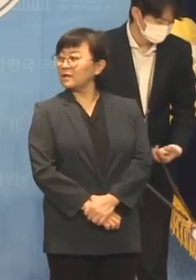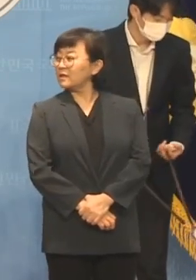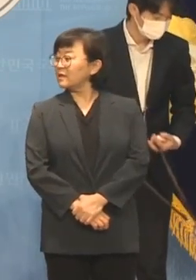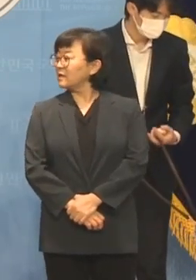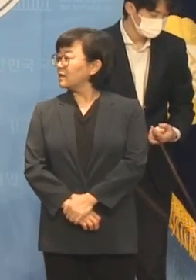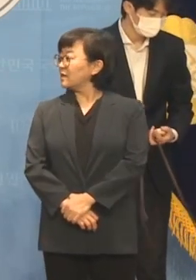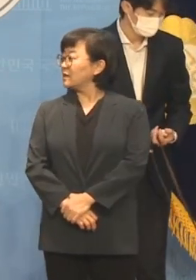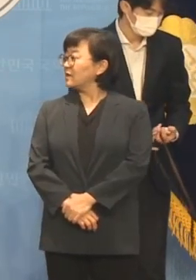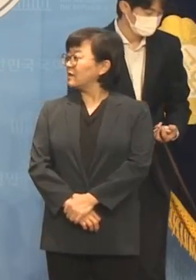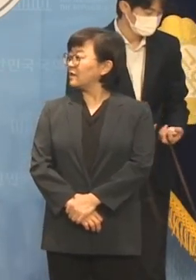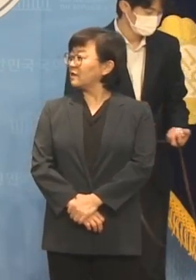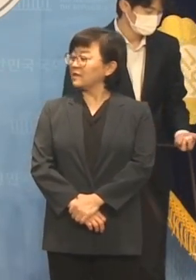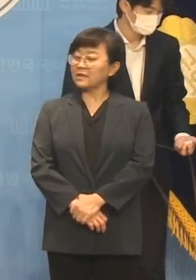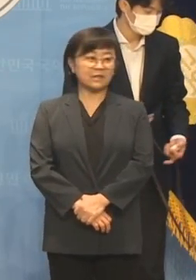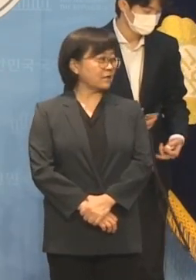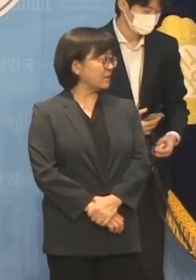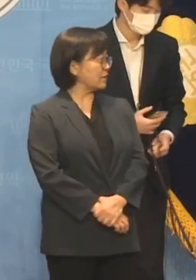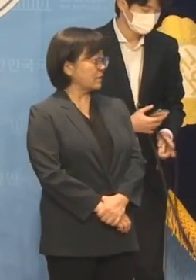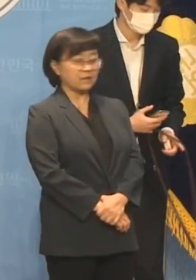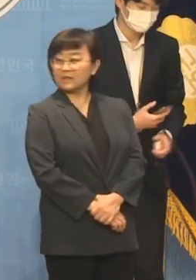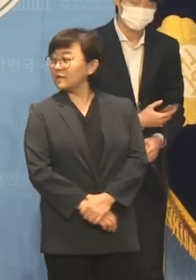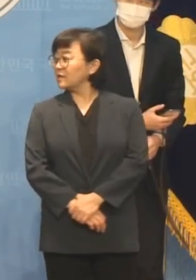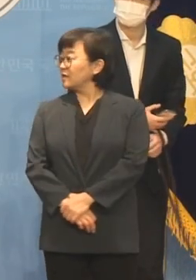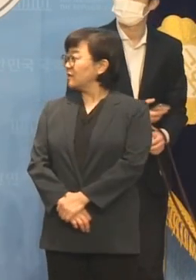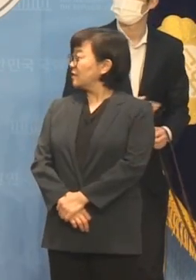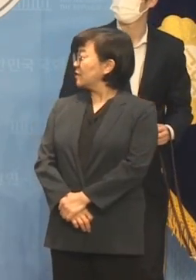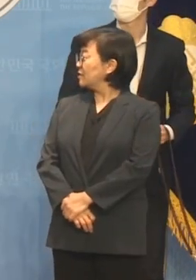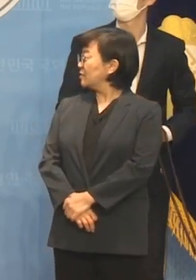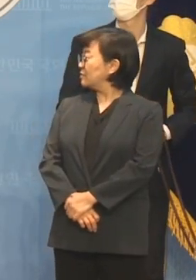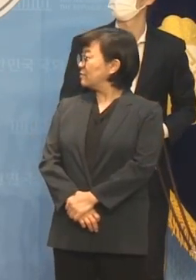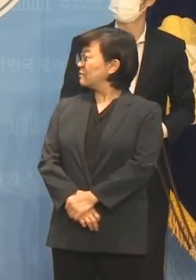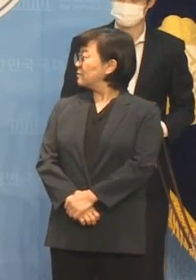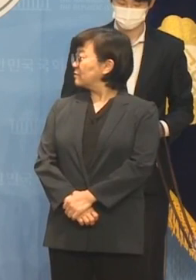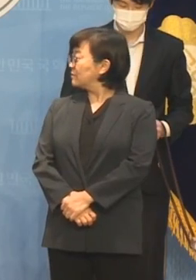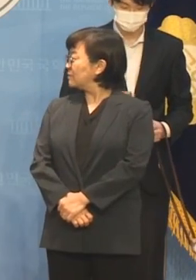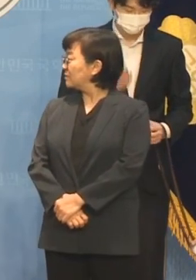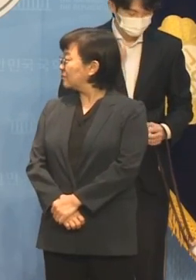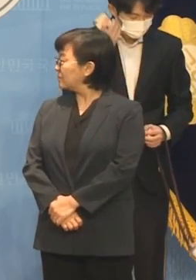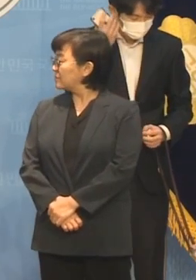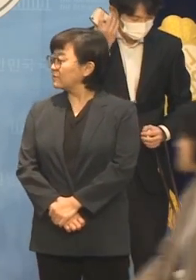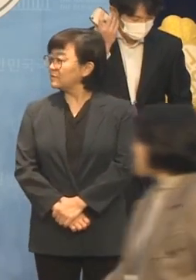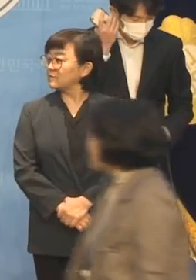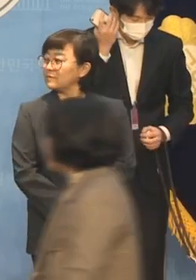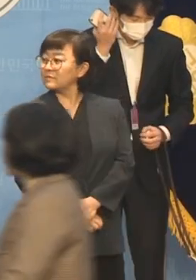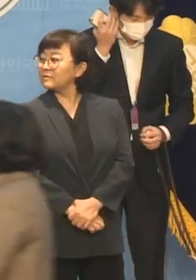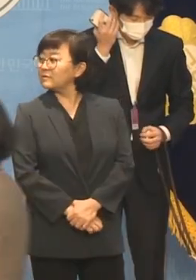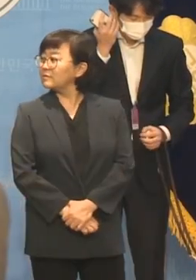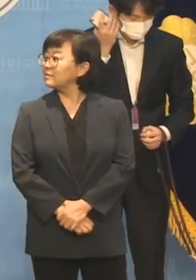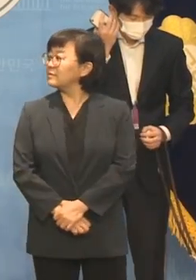발표하는 사람은 들을 수가 없고. 네. 다 들어서.